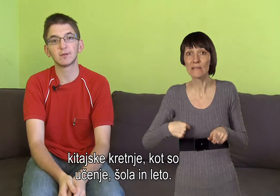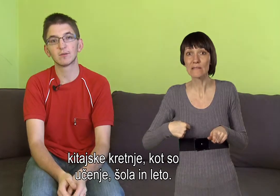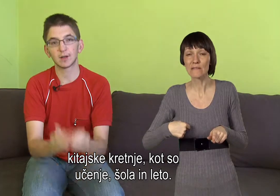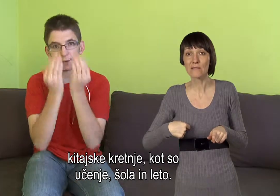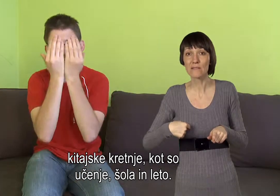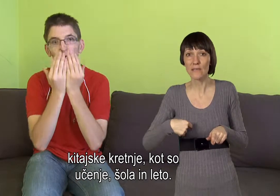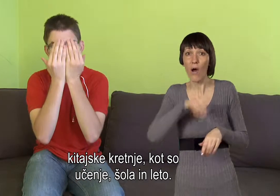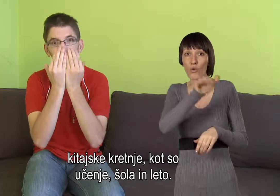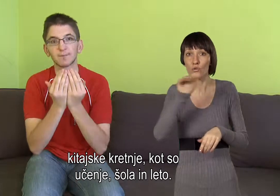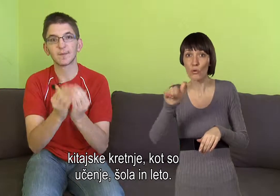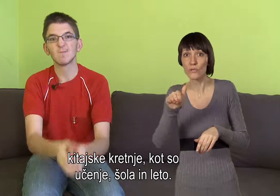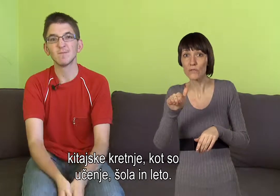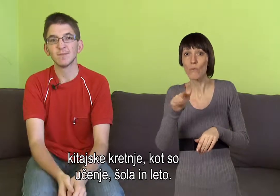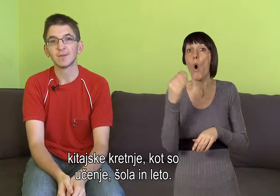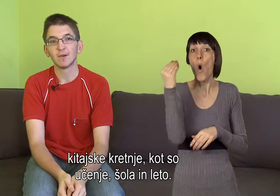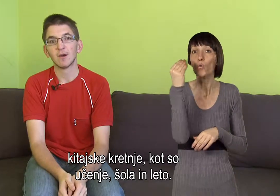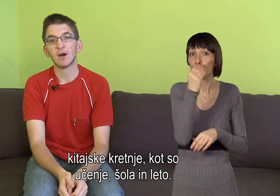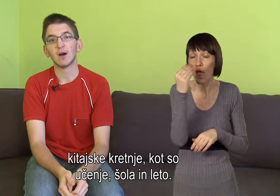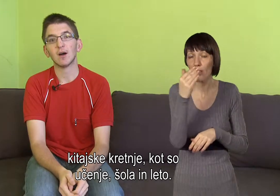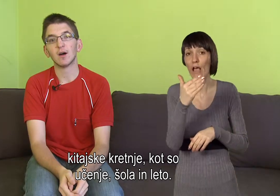učenje oziroma šola,